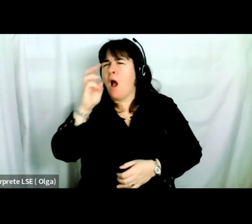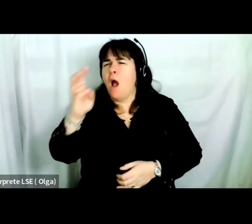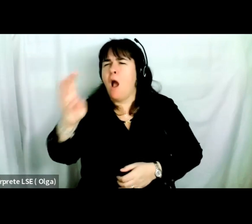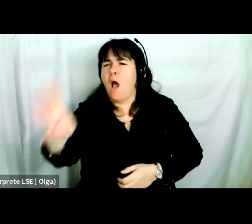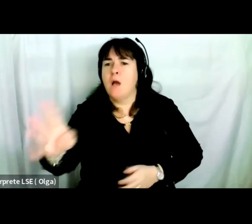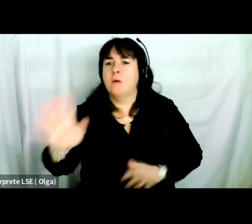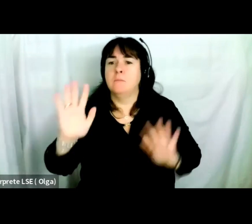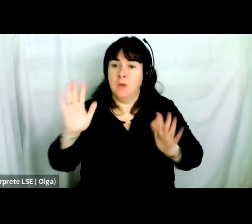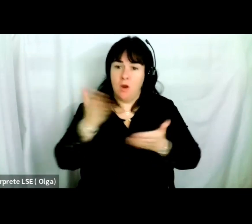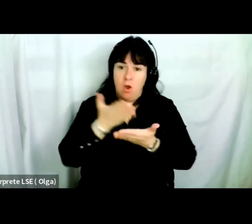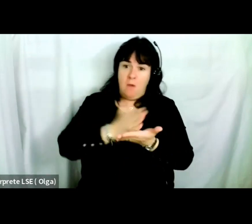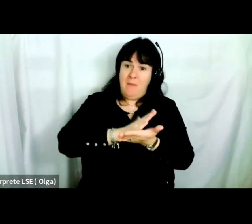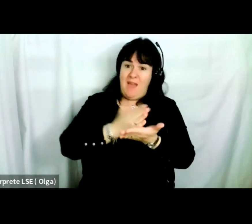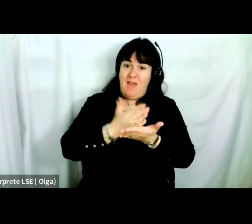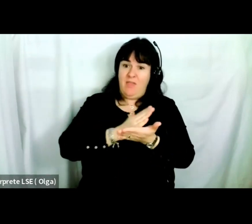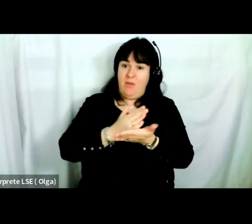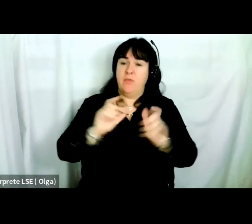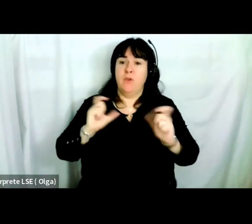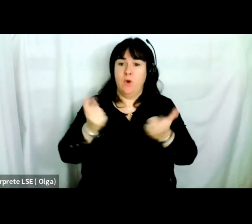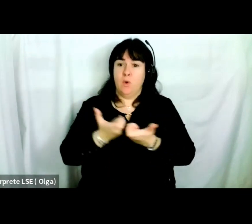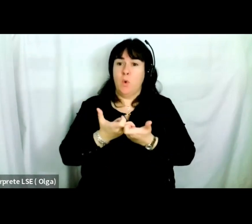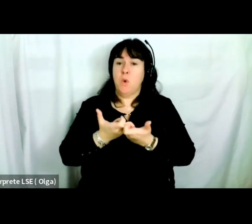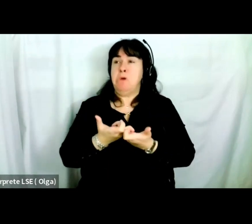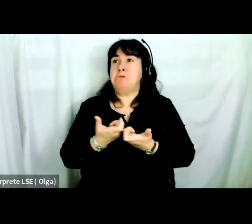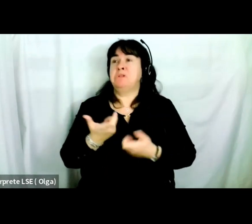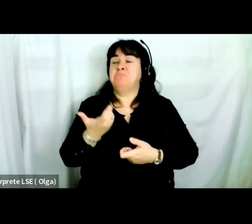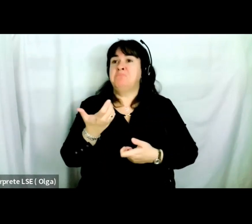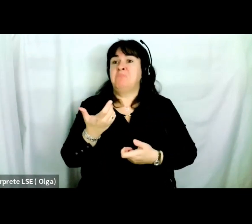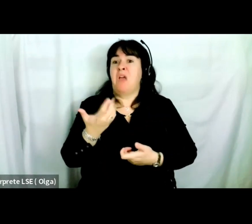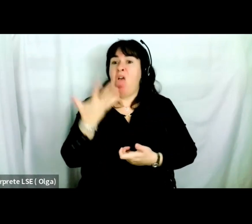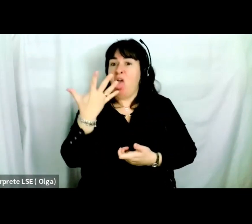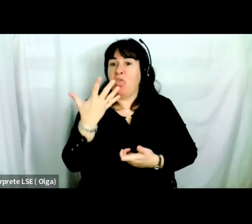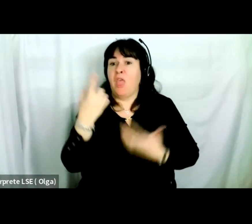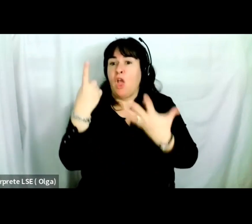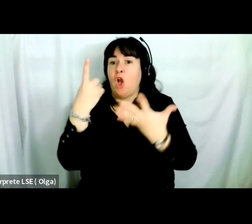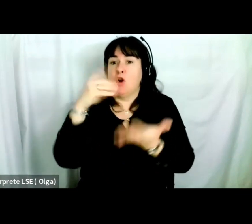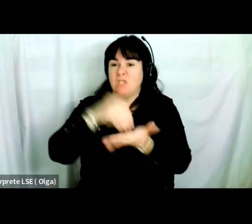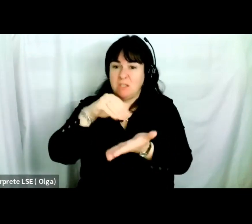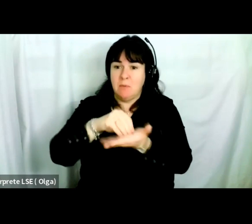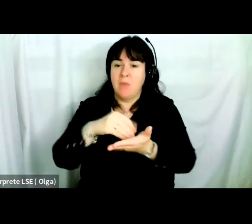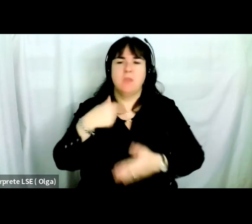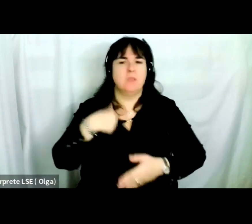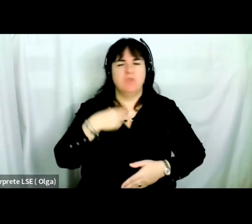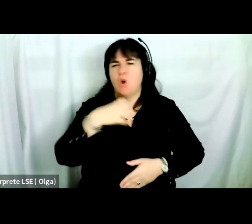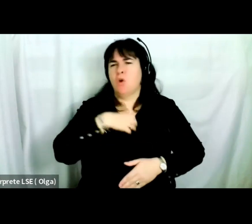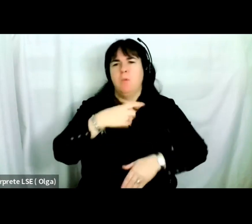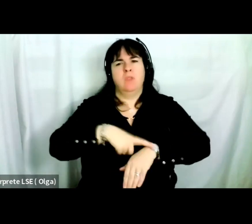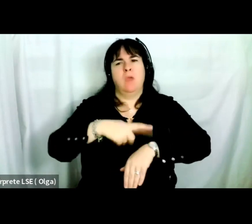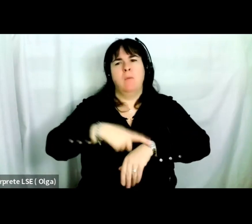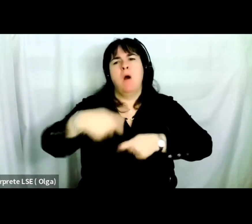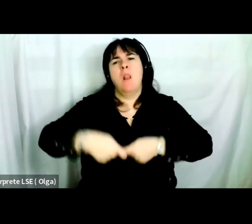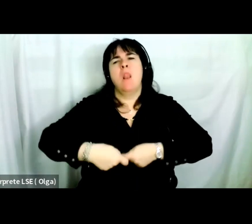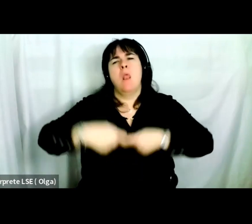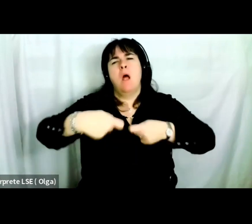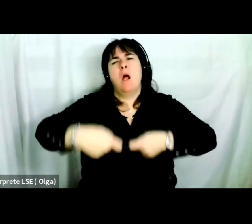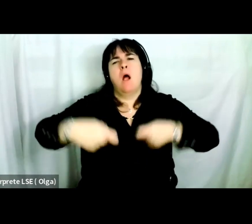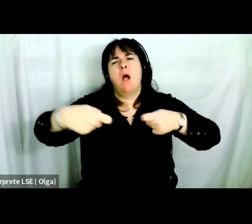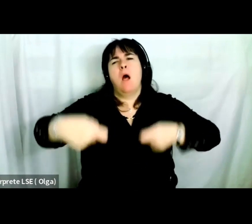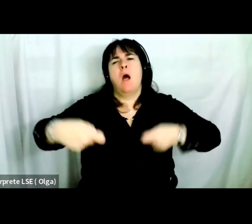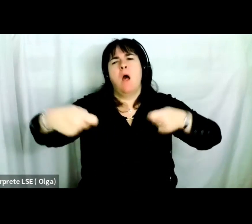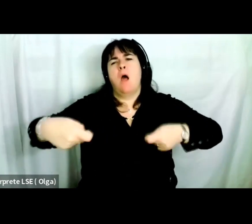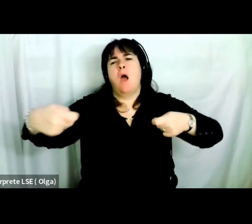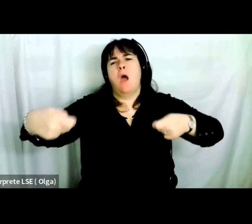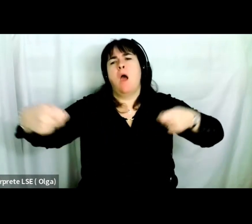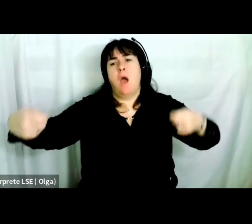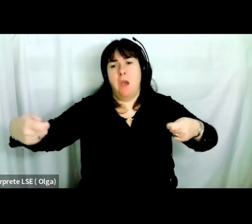con 5 o 6 sesiones, es decir, no nos podemos alargar meses y meses en un proceso para intentar resolver un problema que a lo